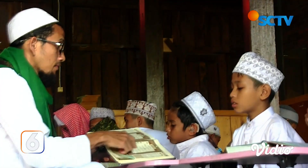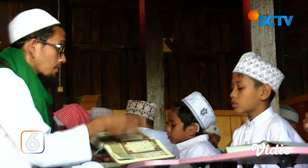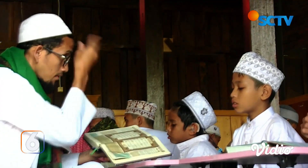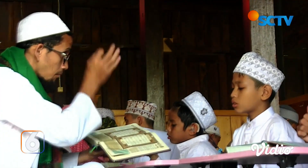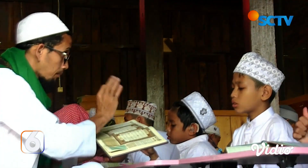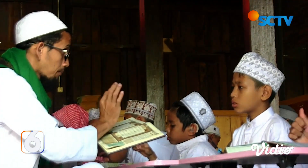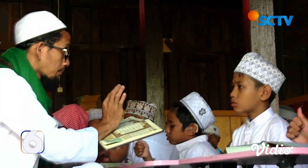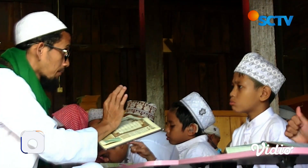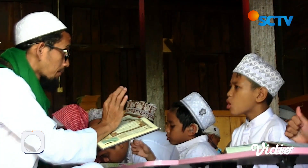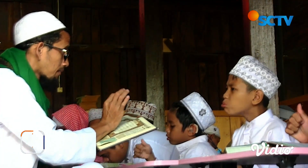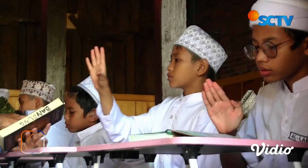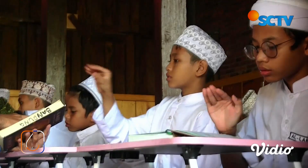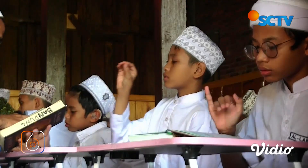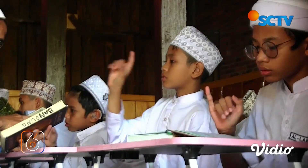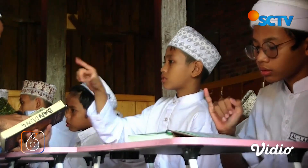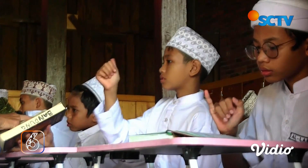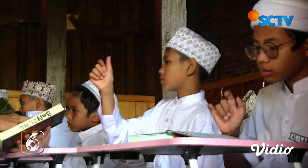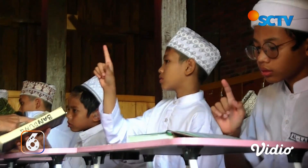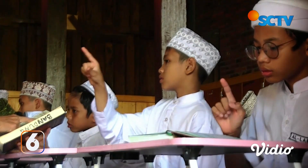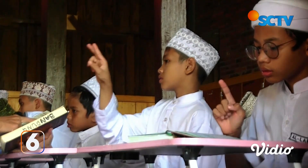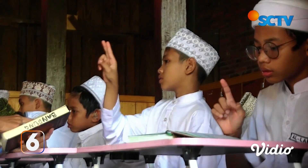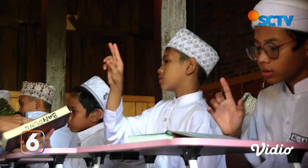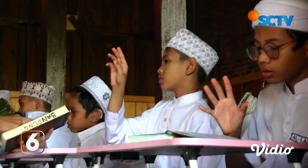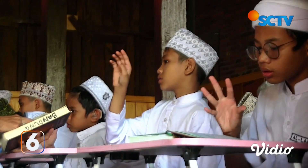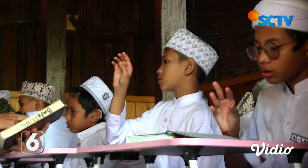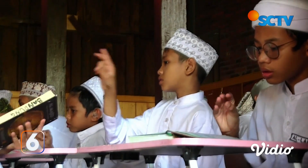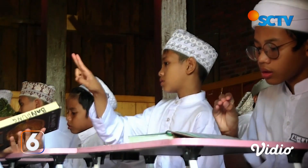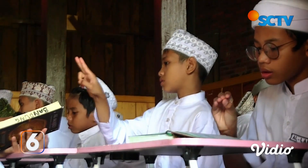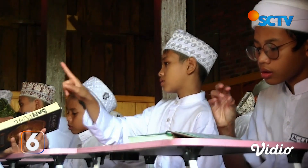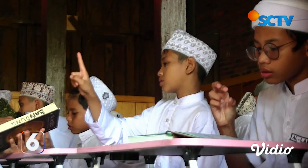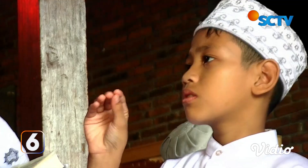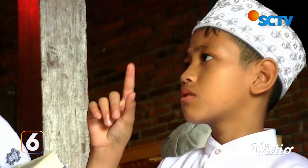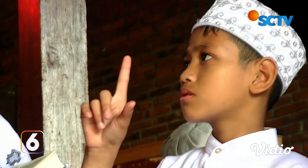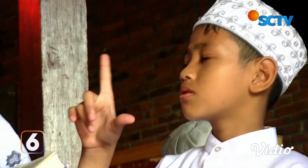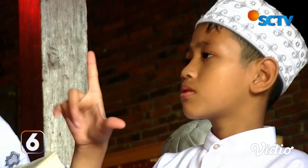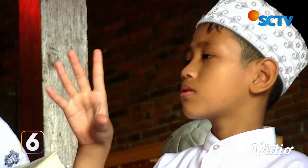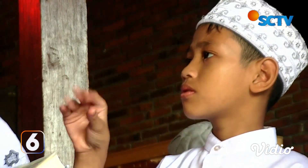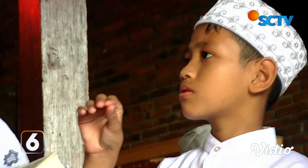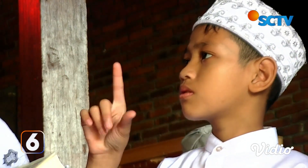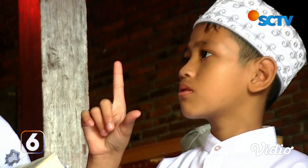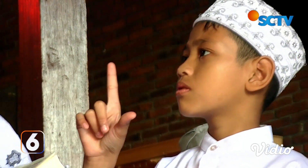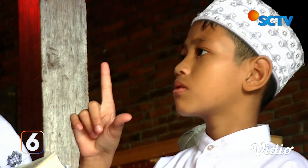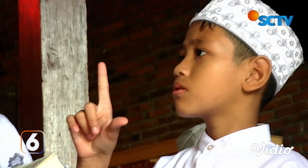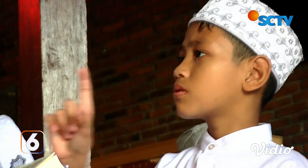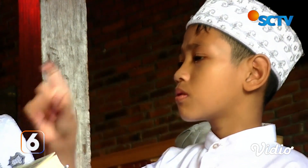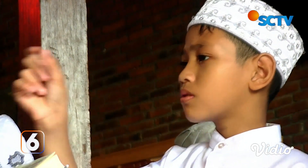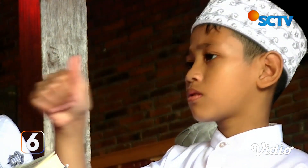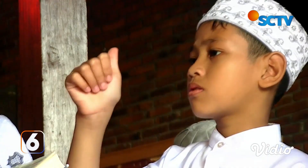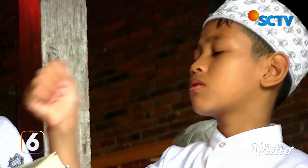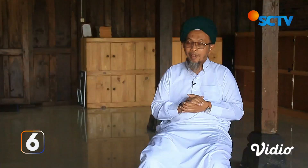Saat itu saya merasa termotivasi, rasa risau melihat mereka bagaimana masa depan mereka di dunia dan di akhiratnya, terutama masalah